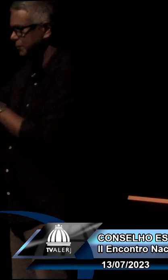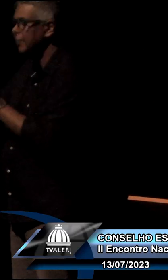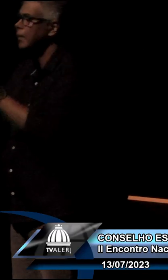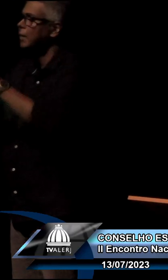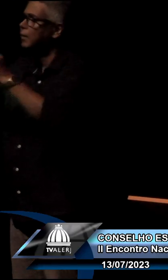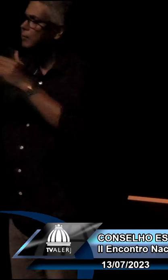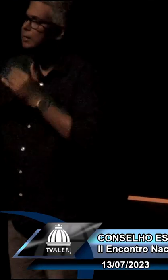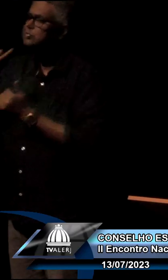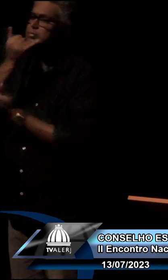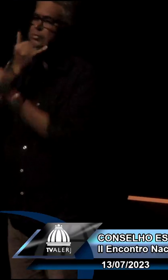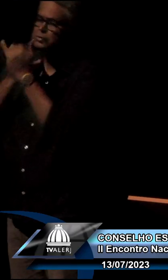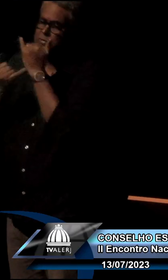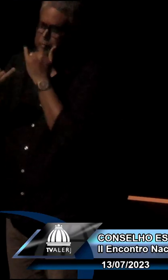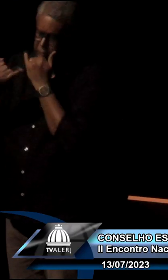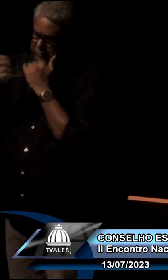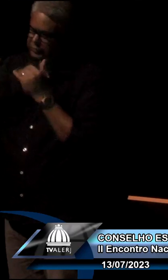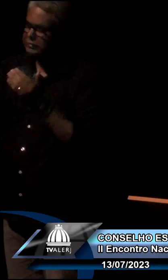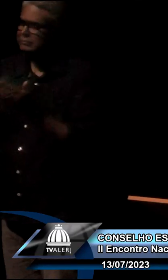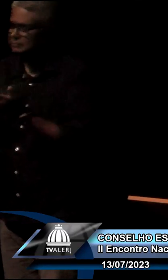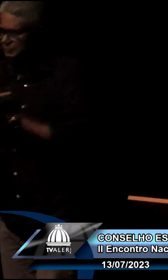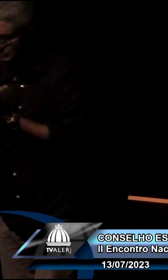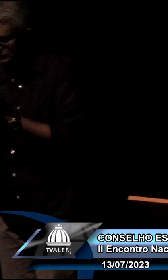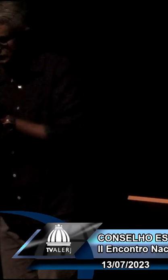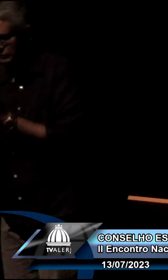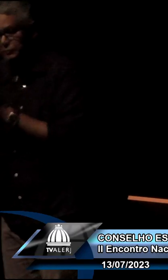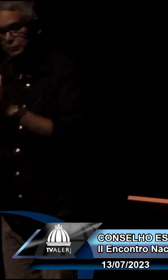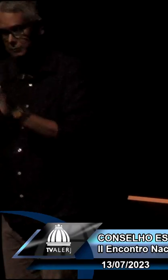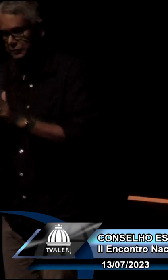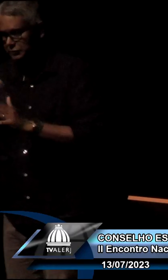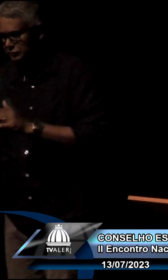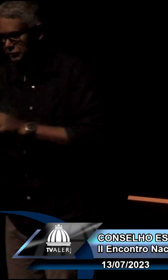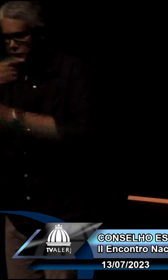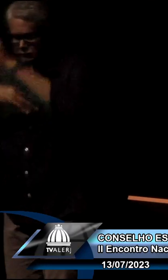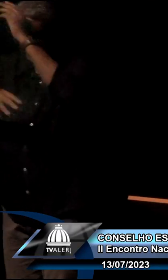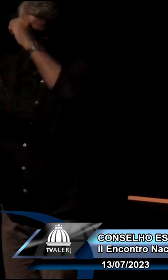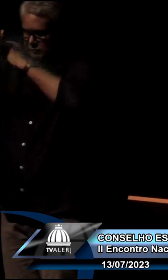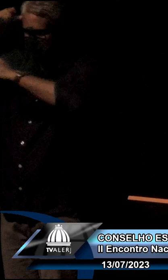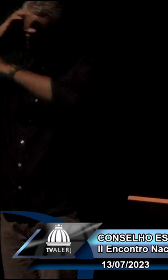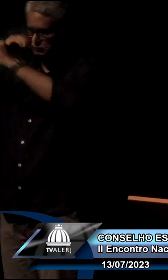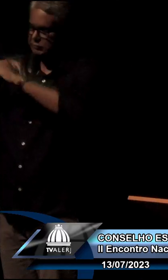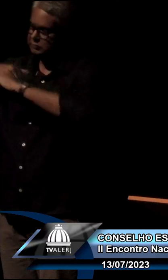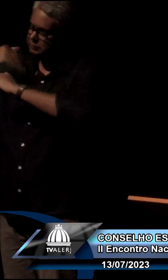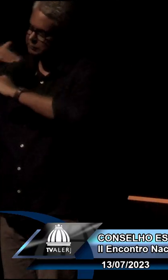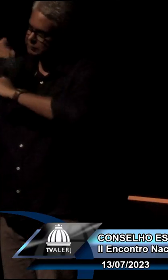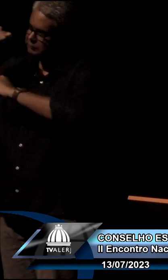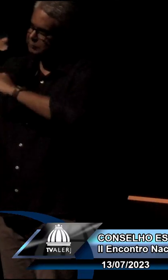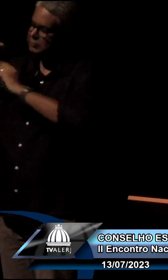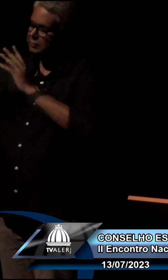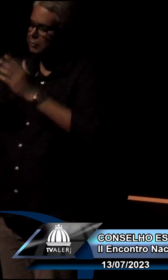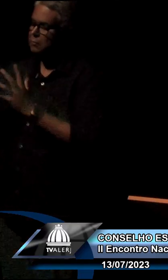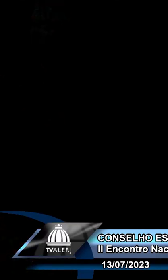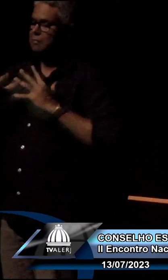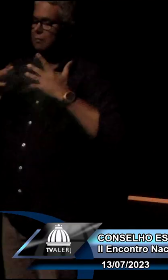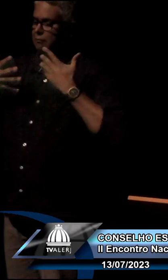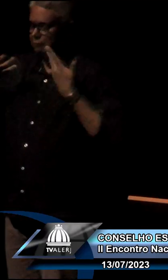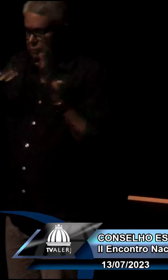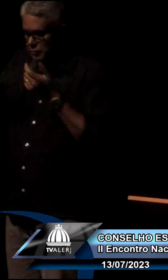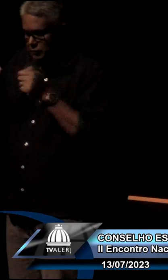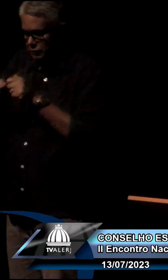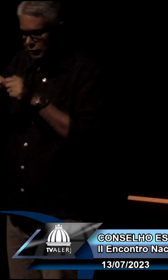desculpas pelas falhas mas eu acho que as falhas fazem a gente aprender cada vez mais para fazer um evento cada vez melhor para